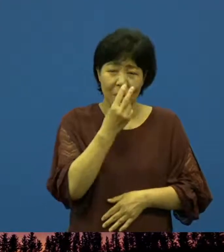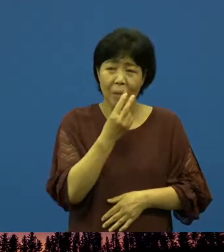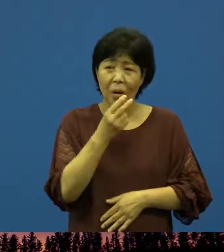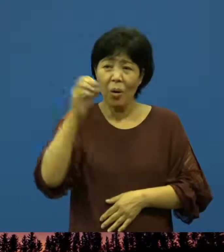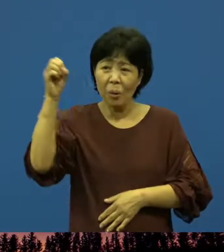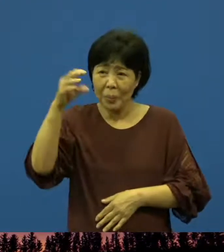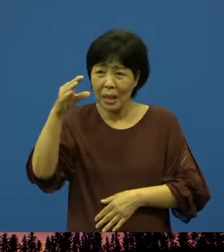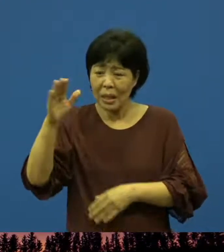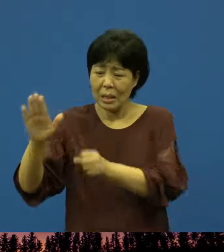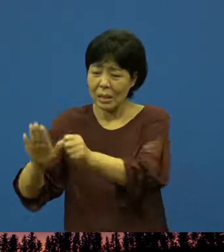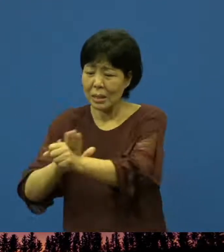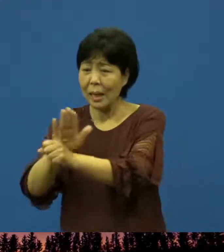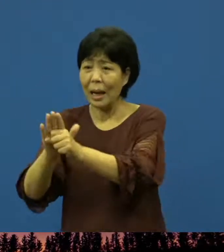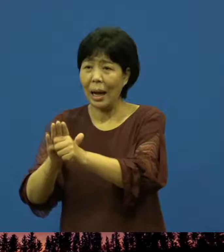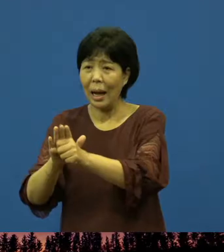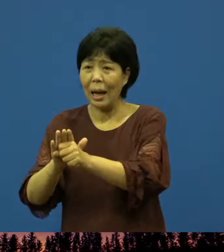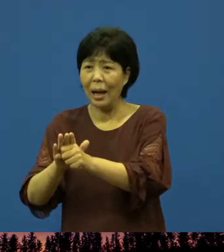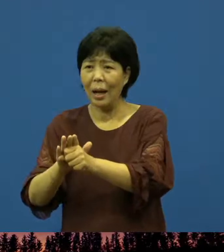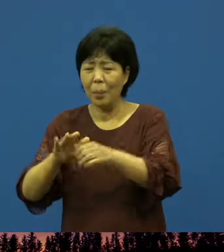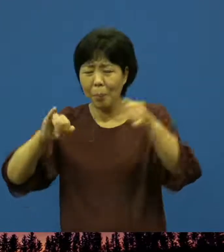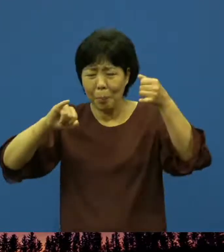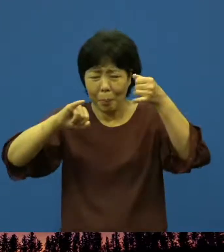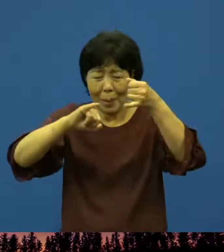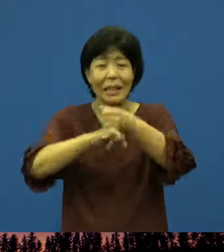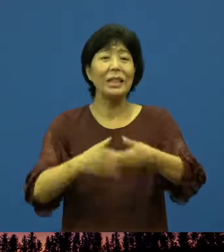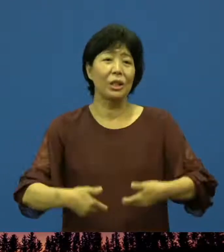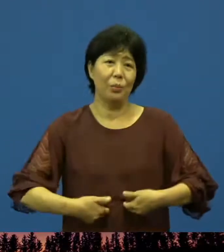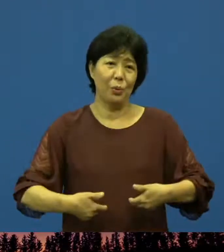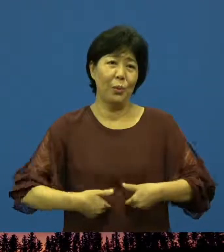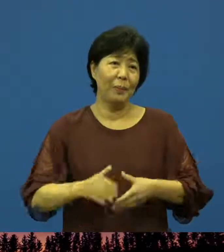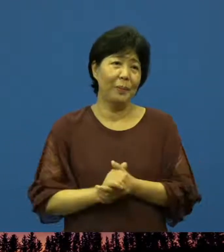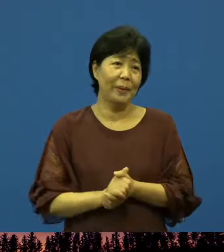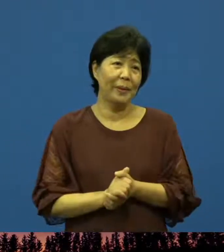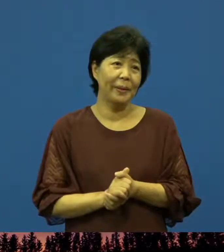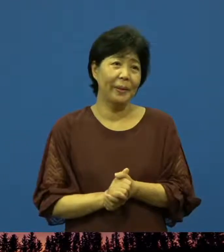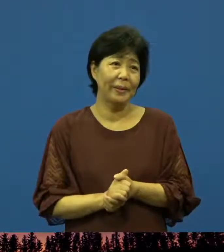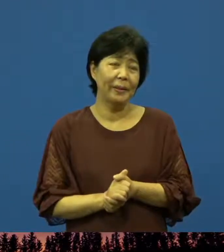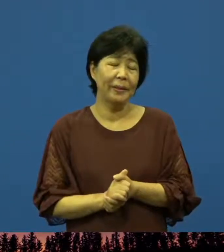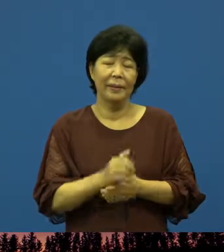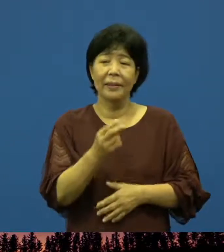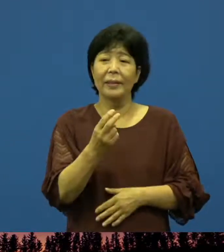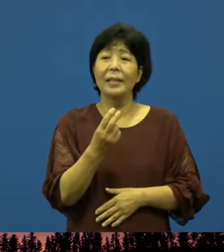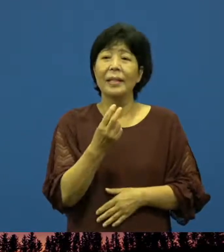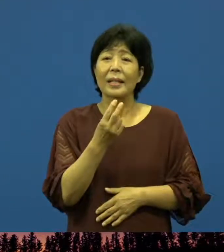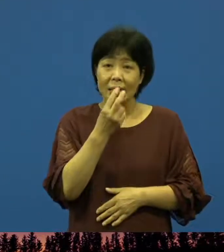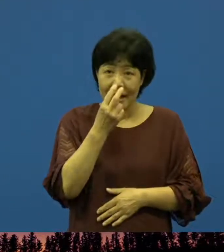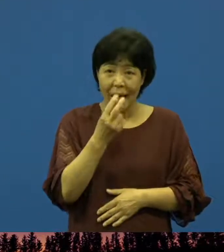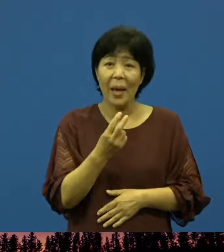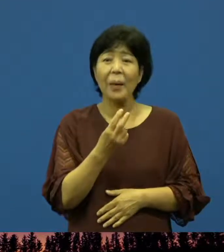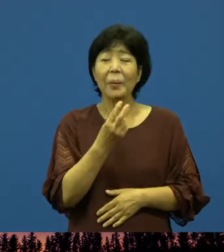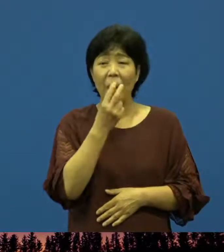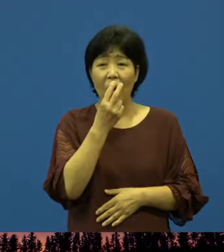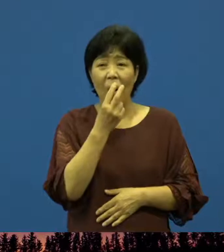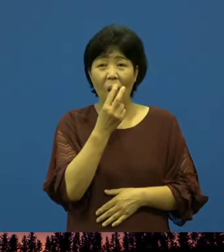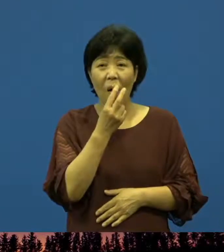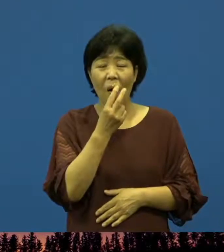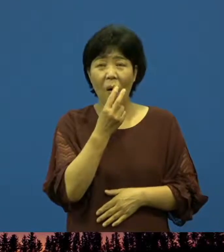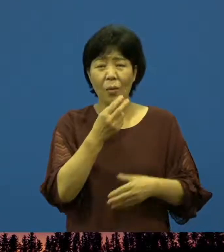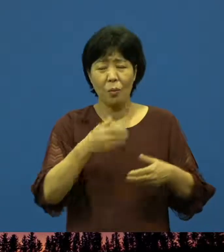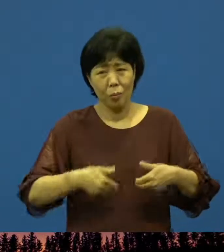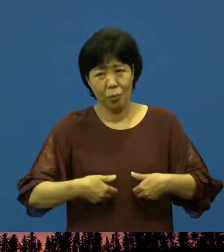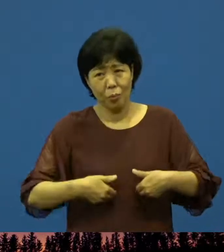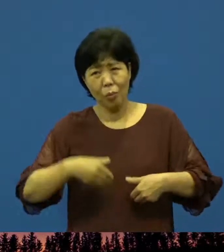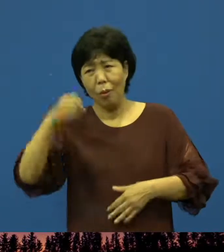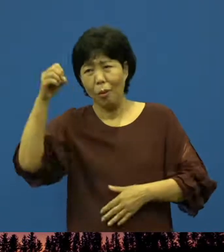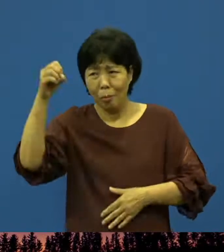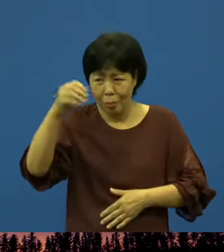없이, 사랑이 없이 우리는 존재할 수 없습니다. 우리가 생명에 닿아야 살고, 빛에 머물러 있어야